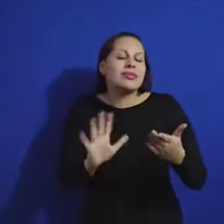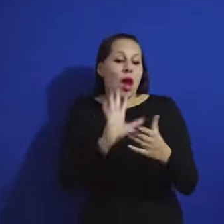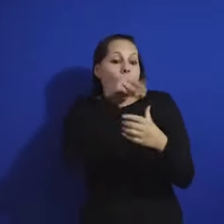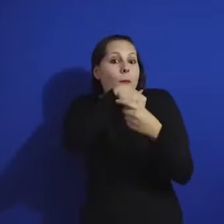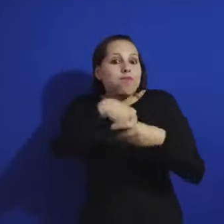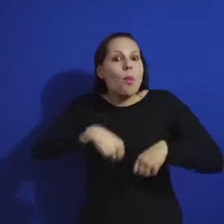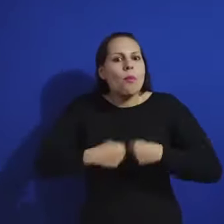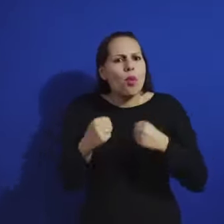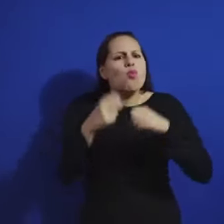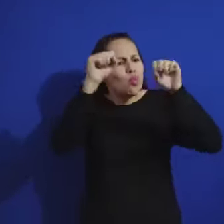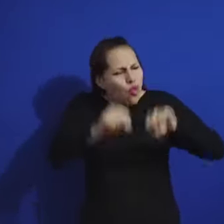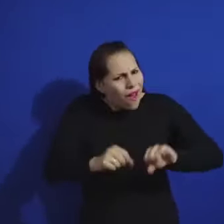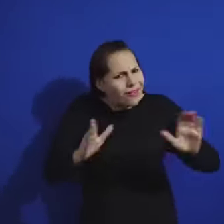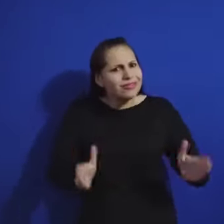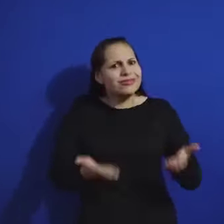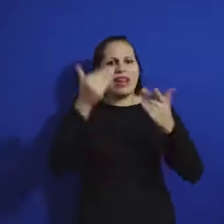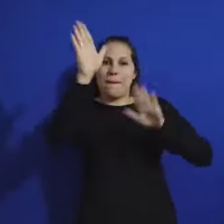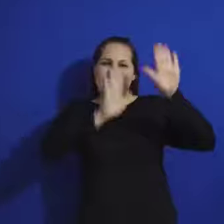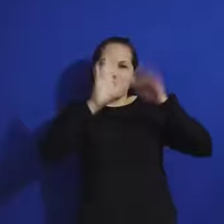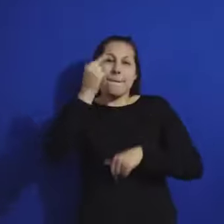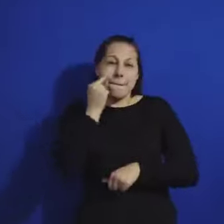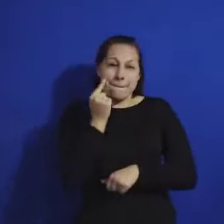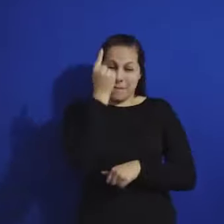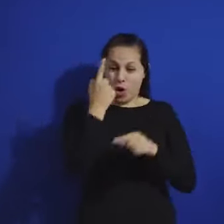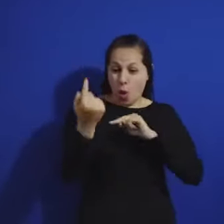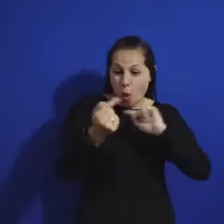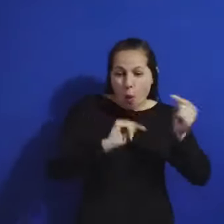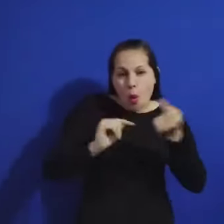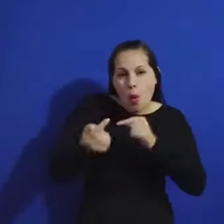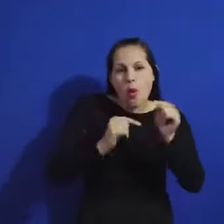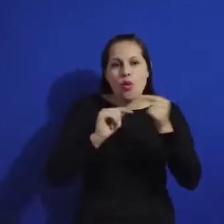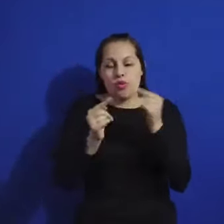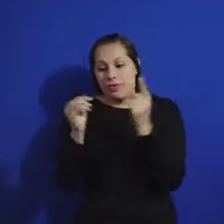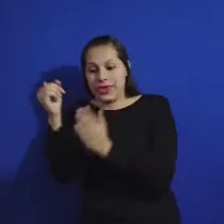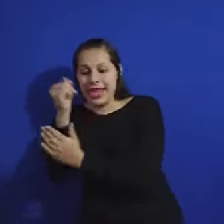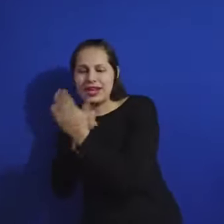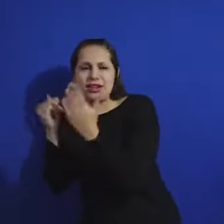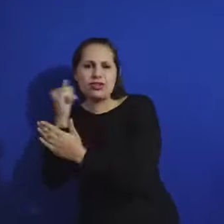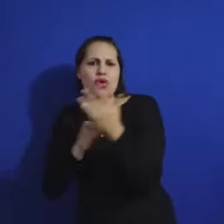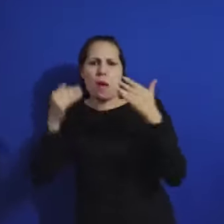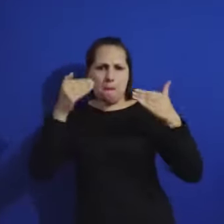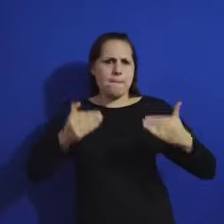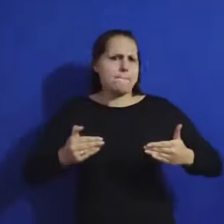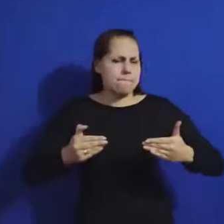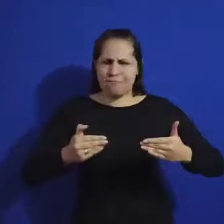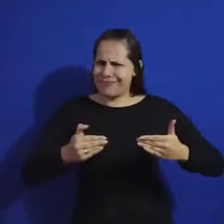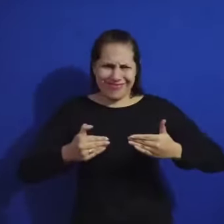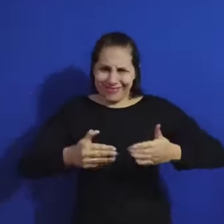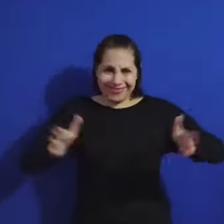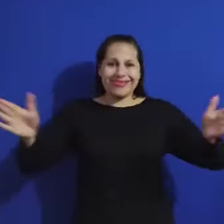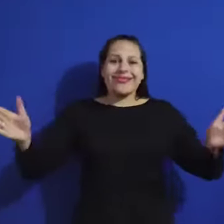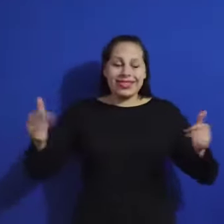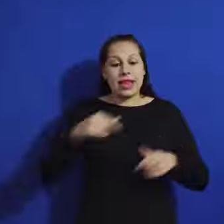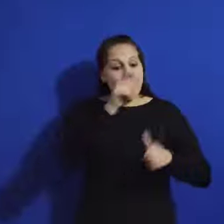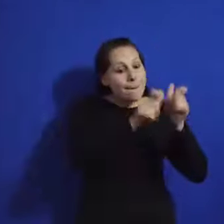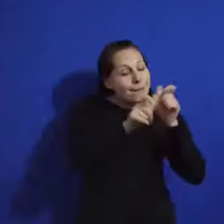participar en la primera versión del concurso de cuento e ilustración sin barreras un certamen para que personas sordas ciegas